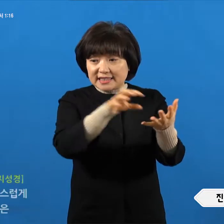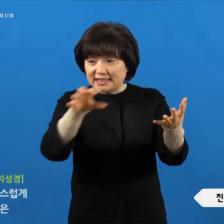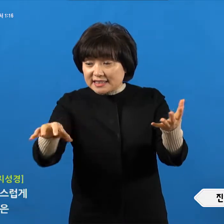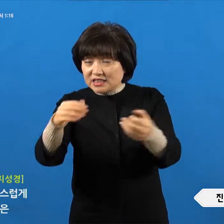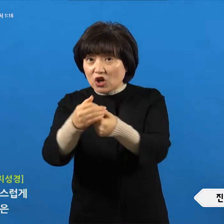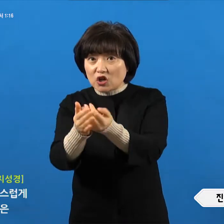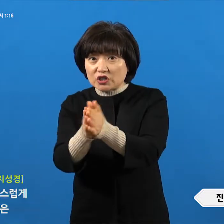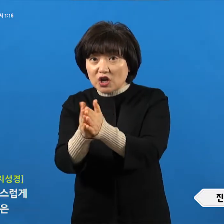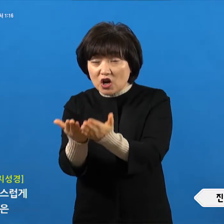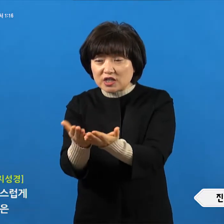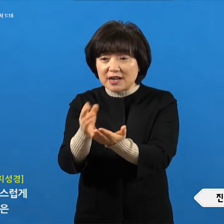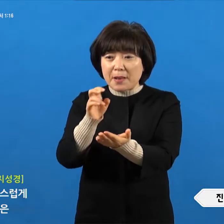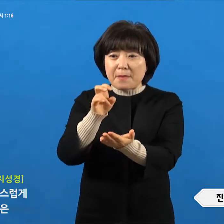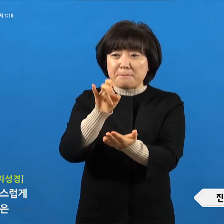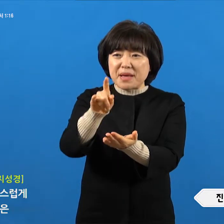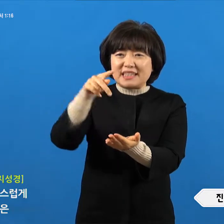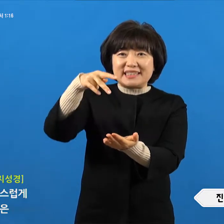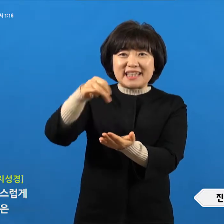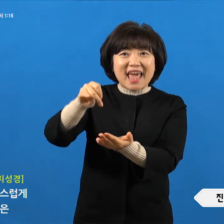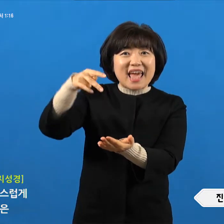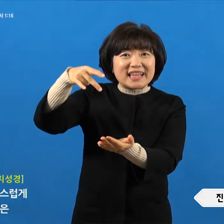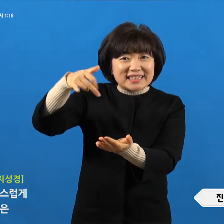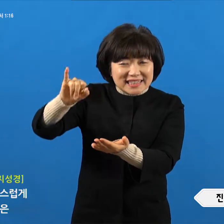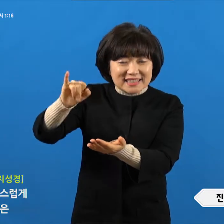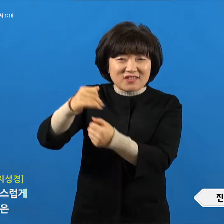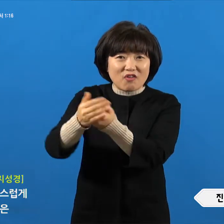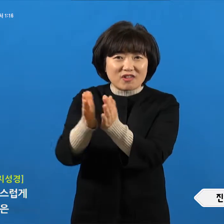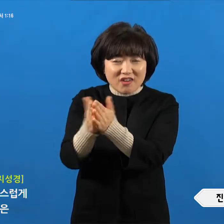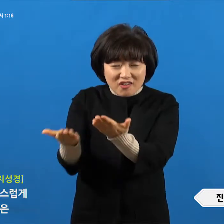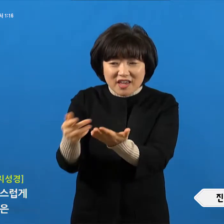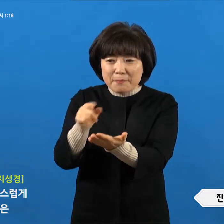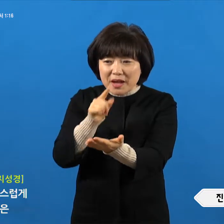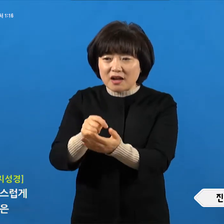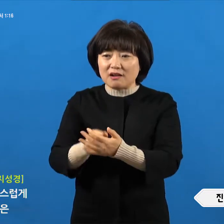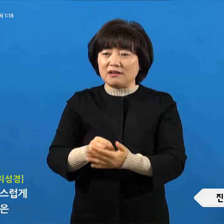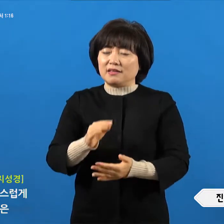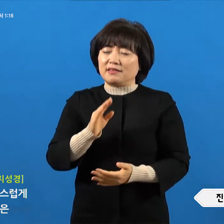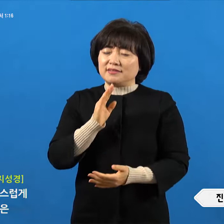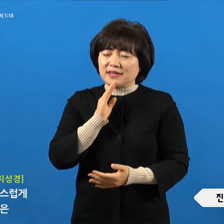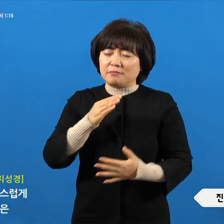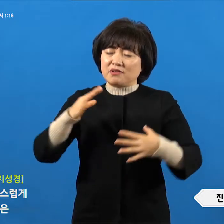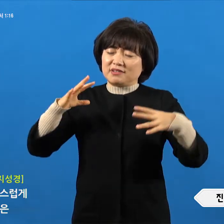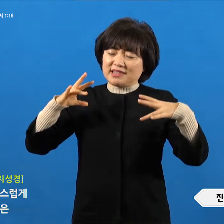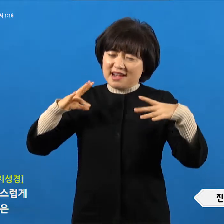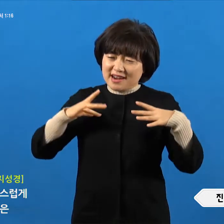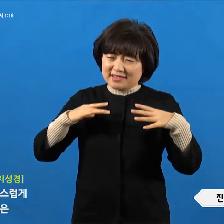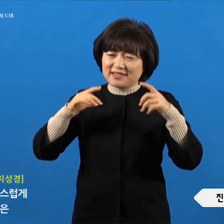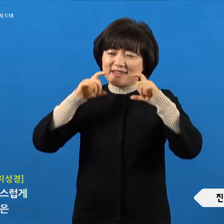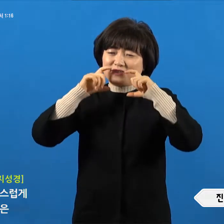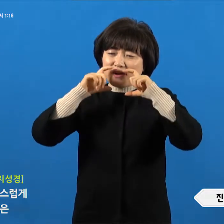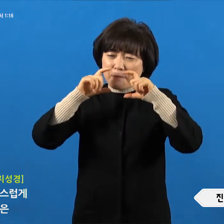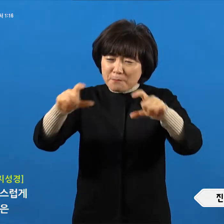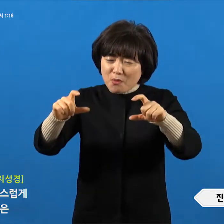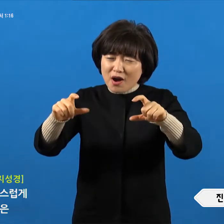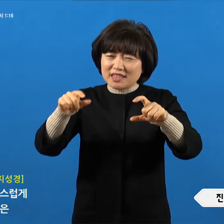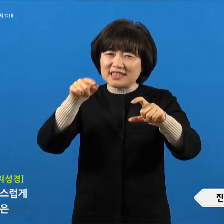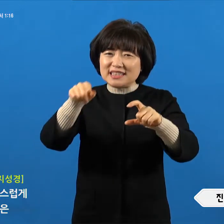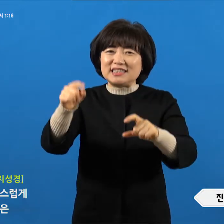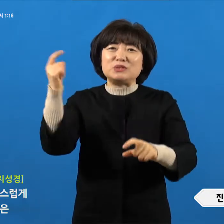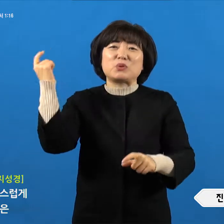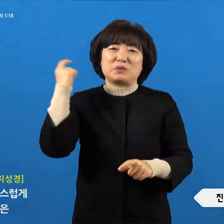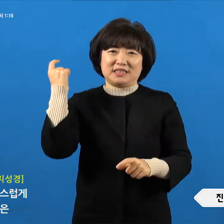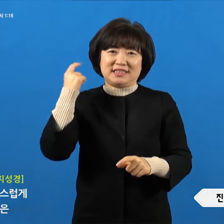성경에는 이렇게 번역해 놓았습니다. 내가 참으로 자랑스럽게 선포하는 이